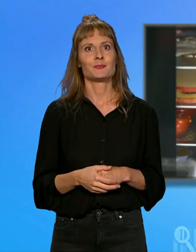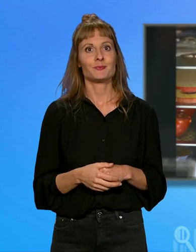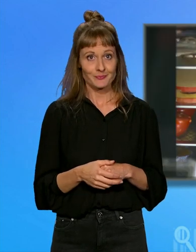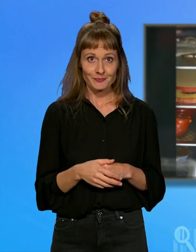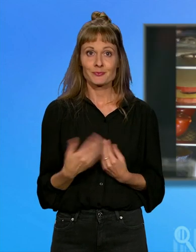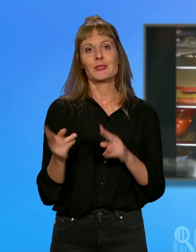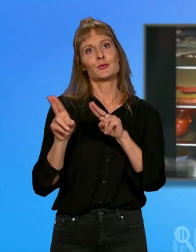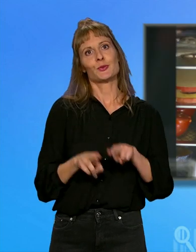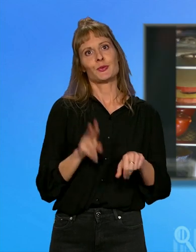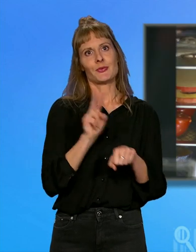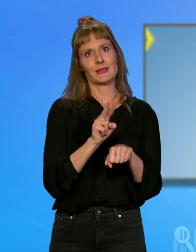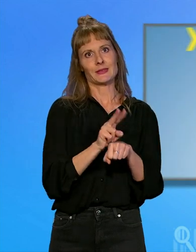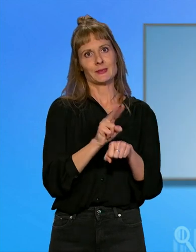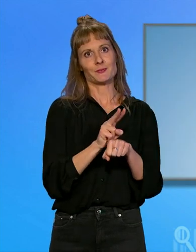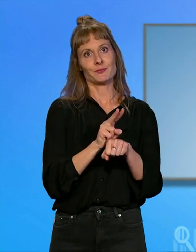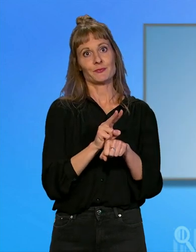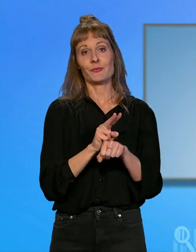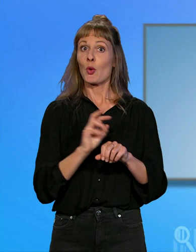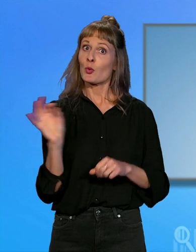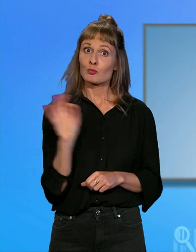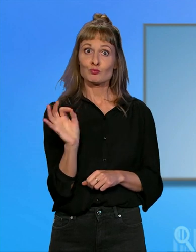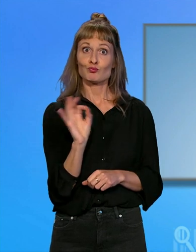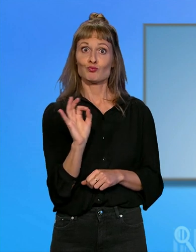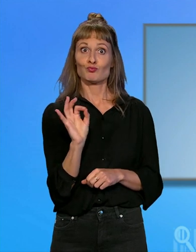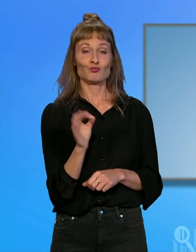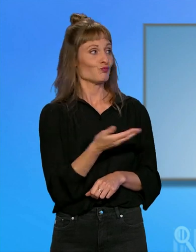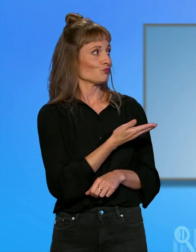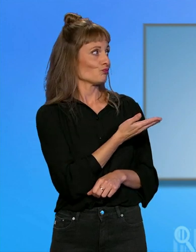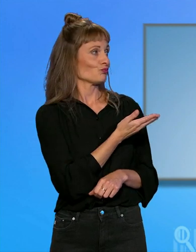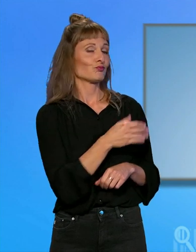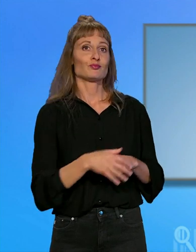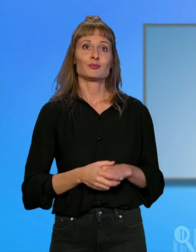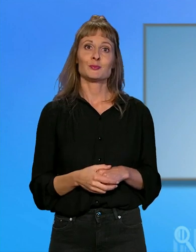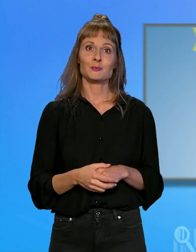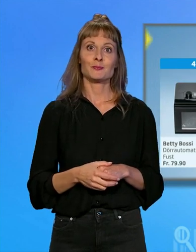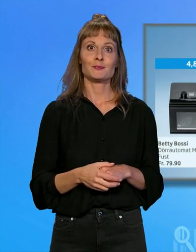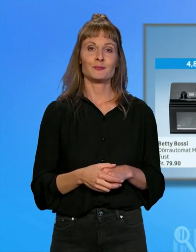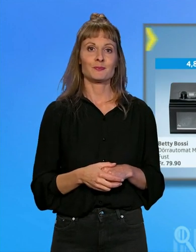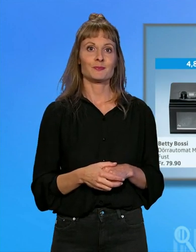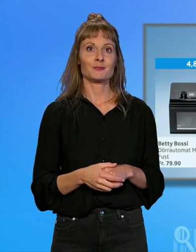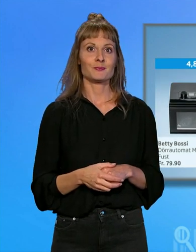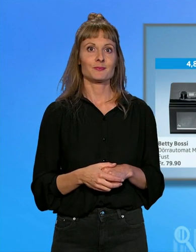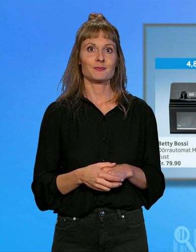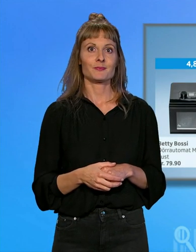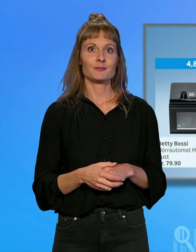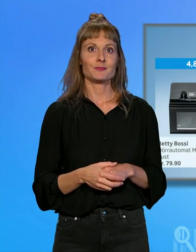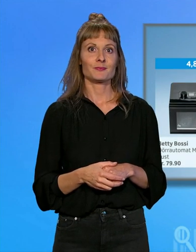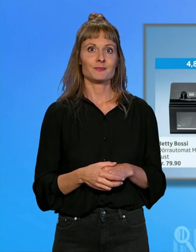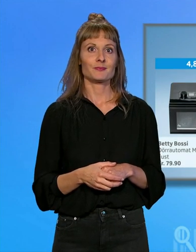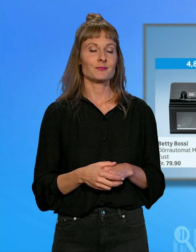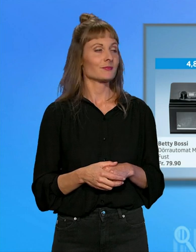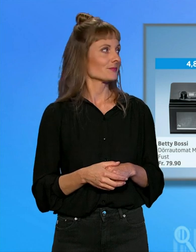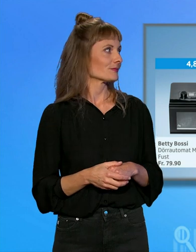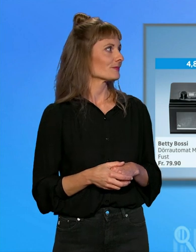Zurück zum Test. Prädikat gut für den Dörrautomaten Mini von Betty Bossi. Für WMF